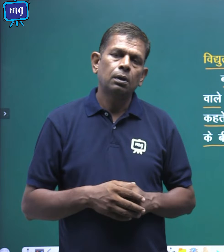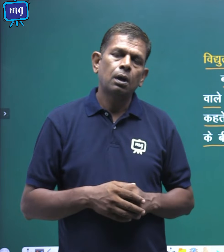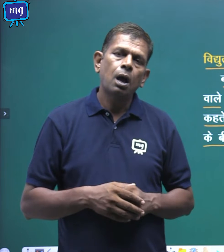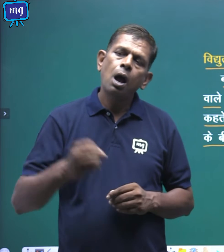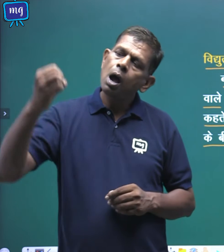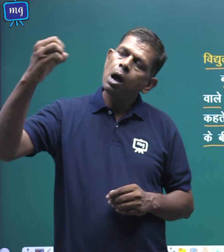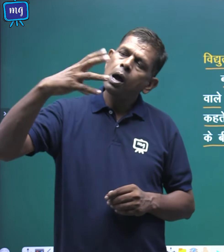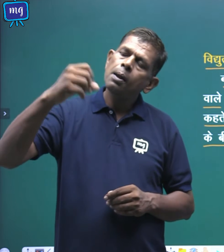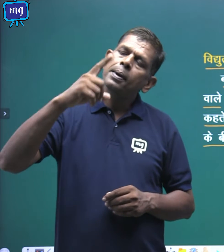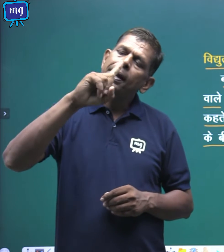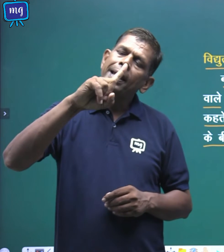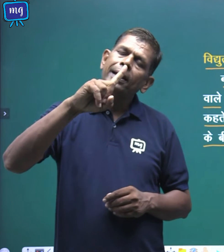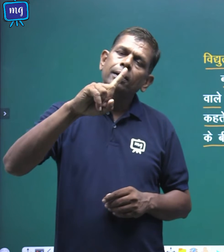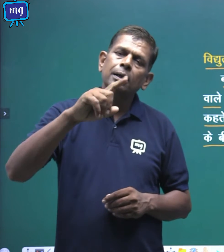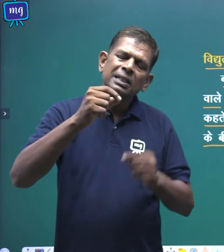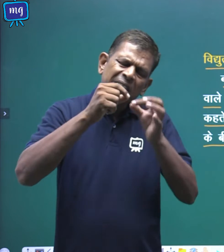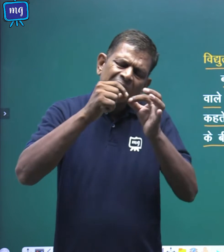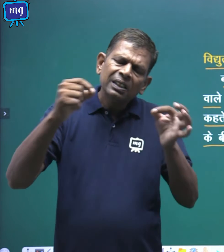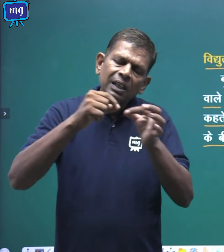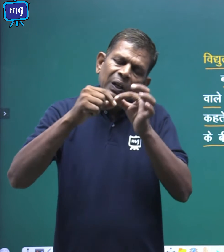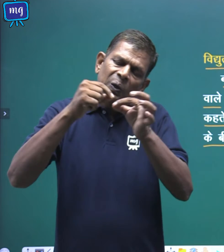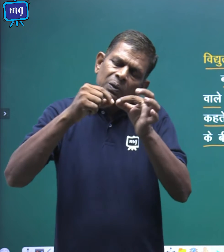बल्ब में एक पतला तार का तंतु होता है